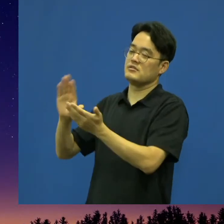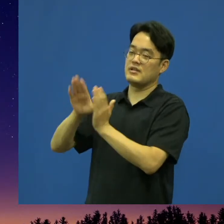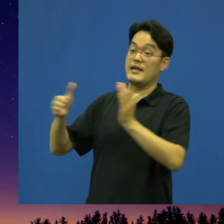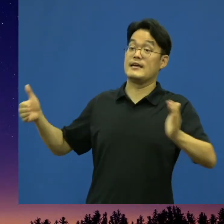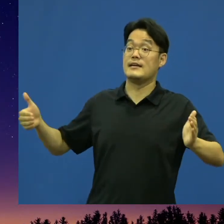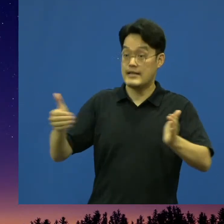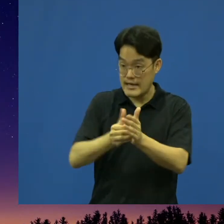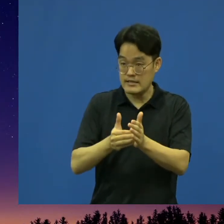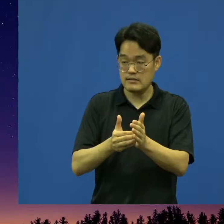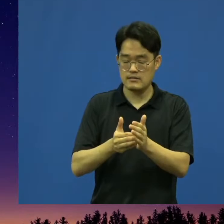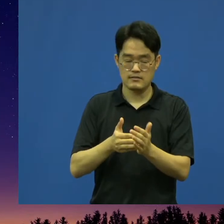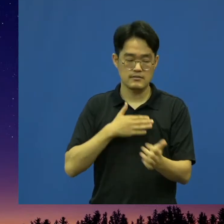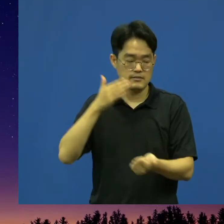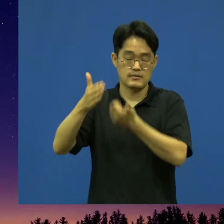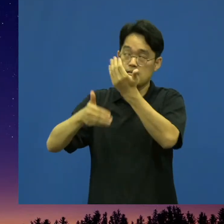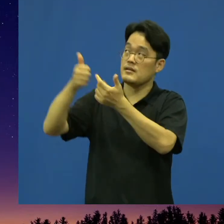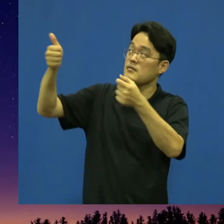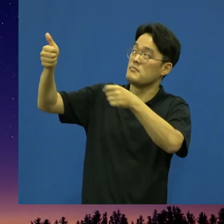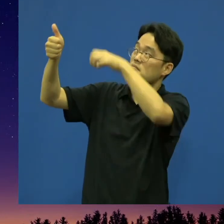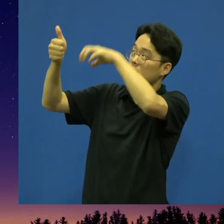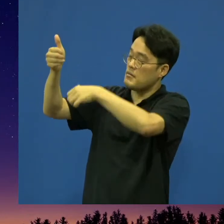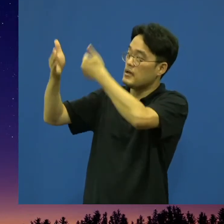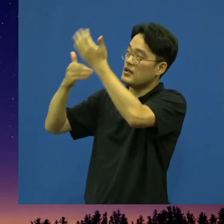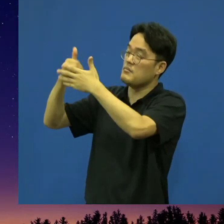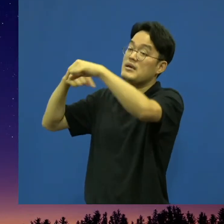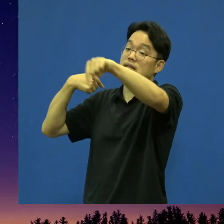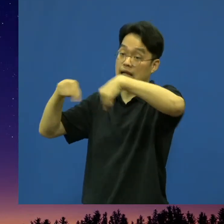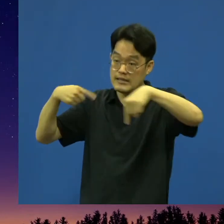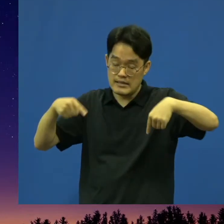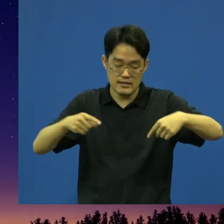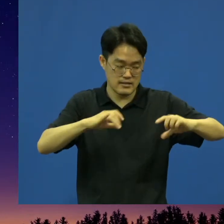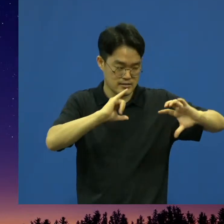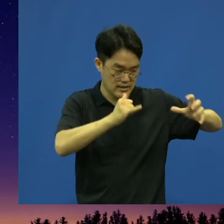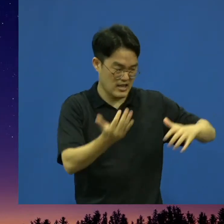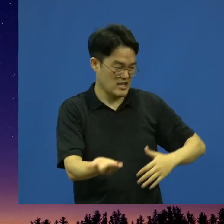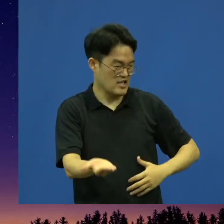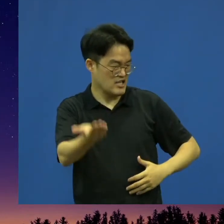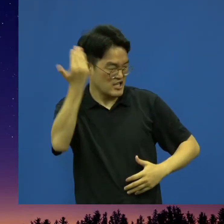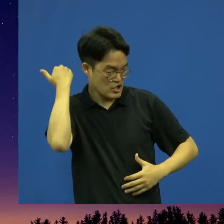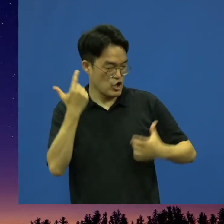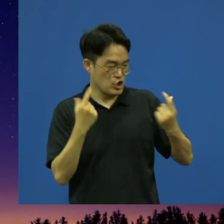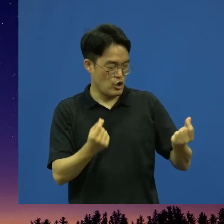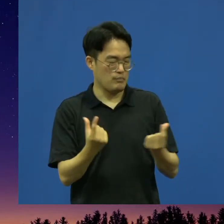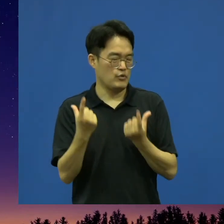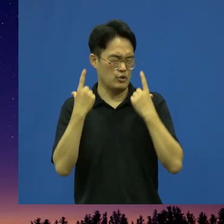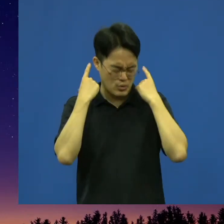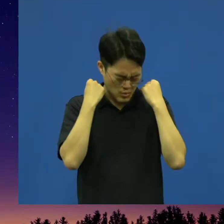하나님 앞에 하나님이 다스리는 세상을 이전과 똑같이 살아야지.